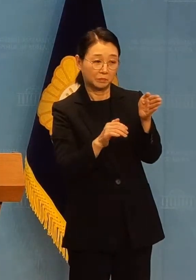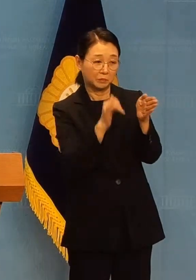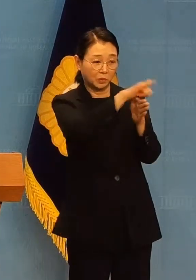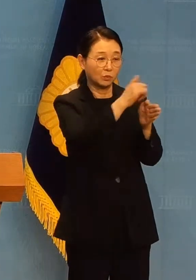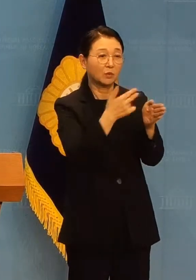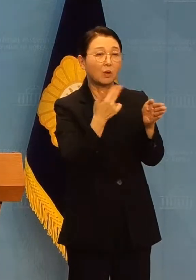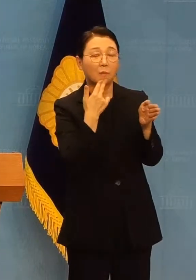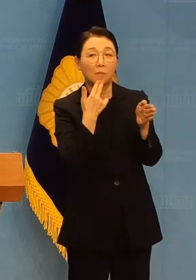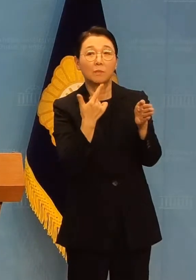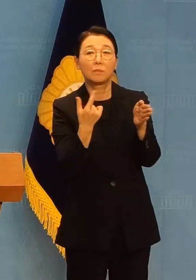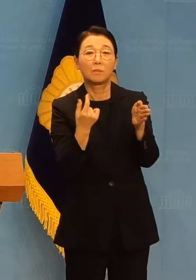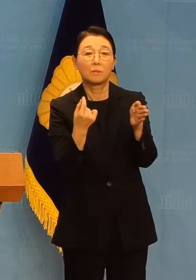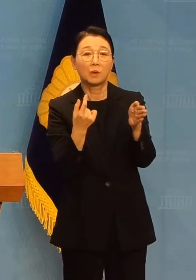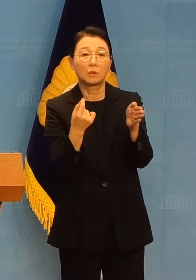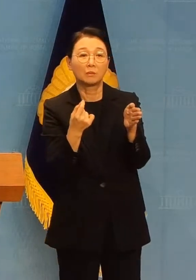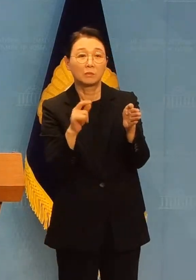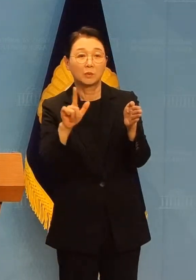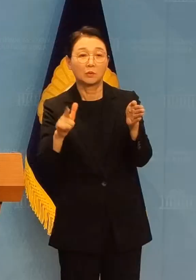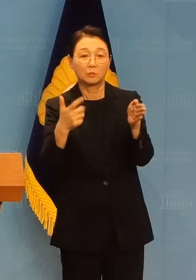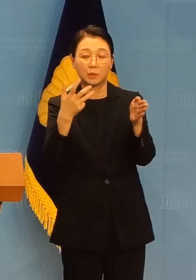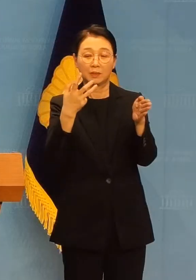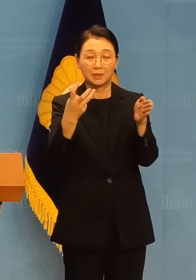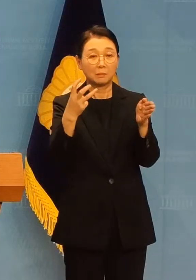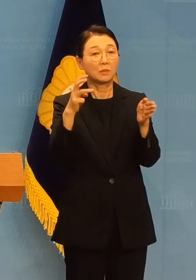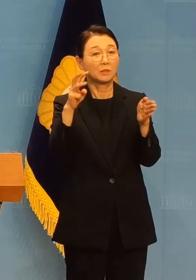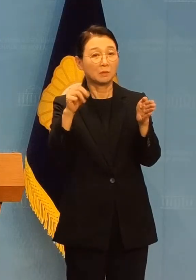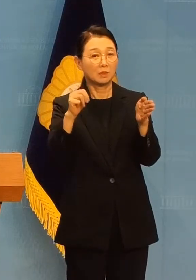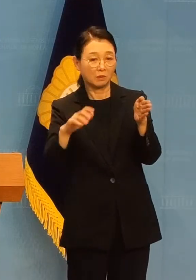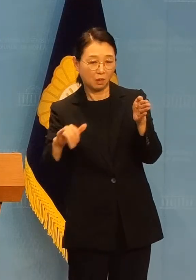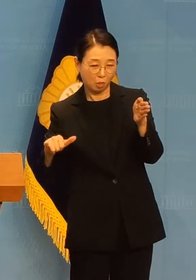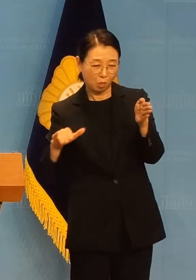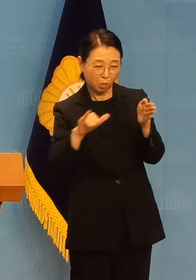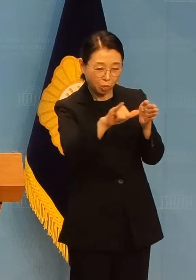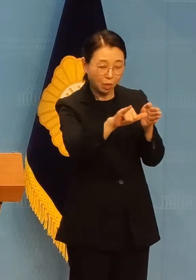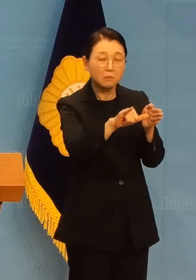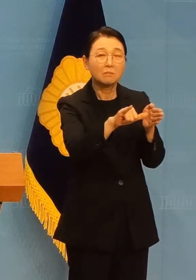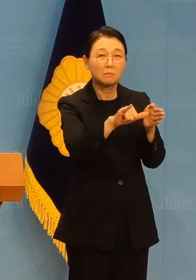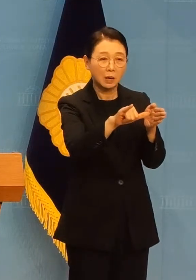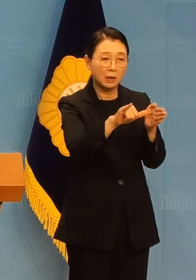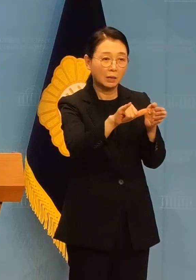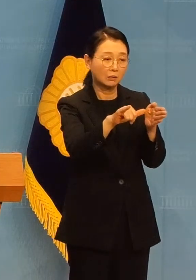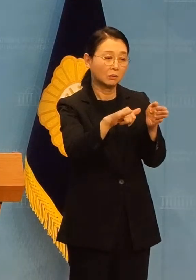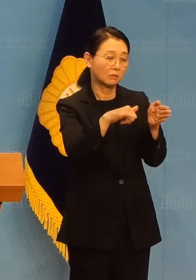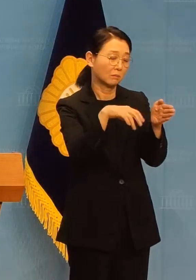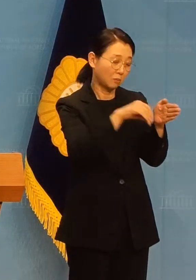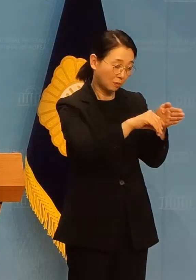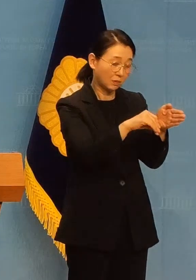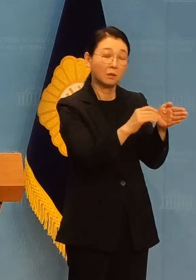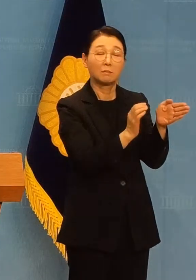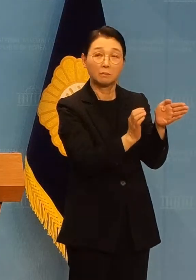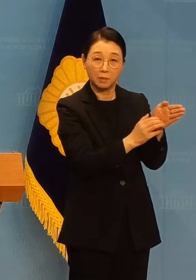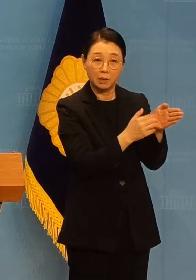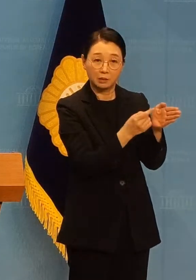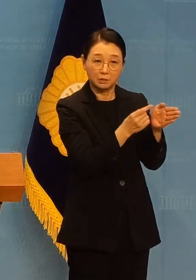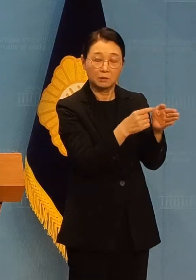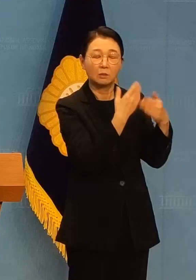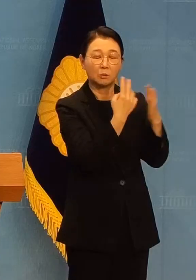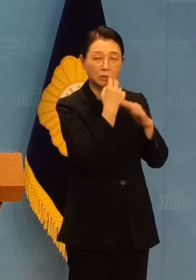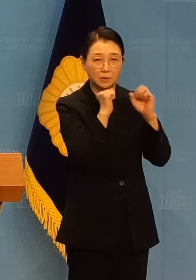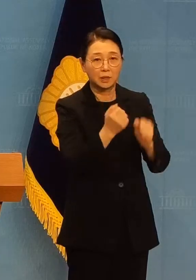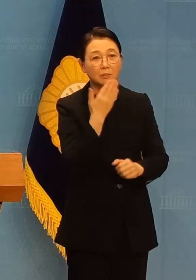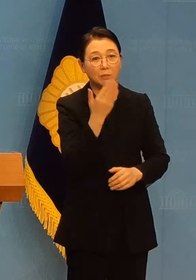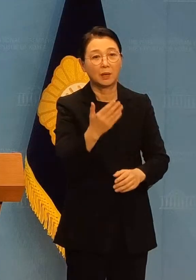없었다면 630m를 더 활주를 해서 멈춰선 뒤 전원 생존시킬